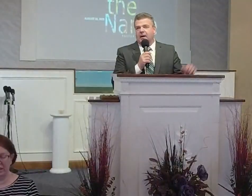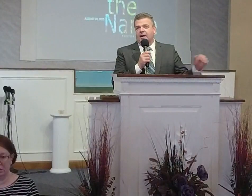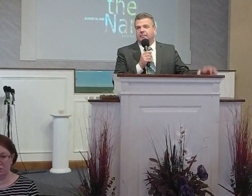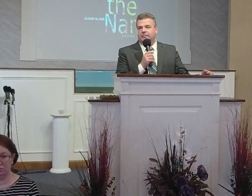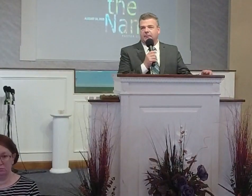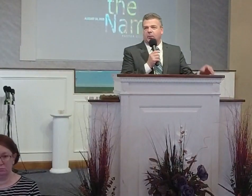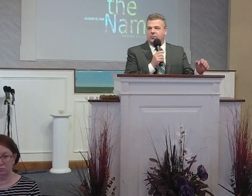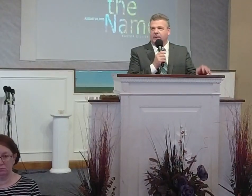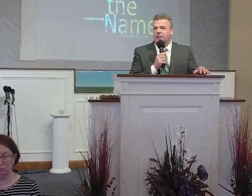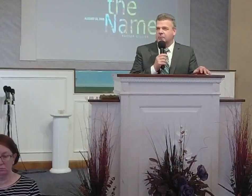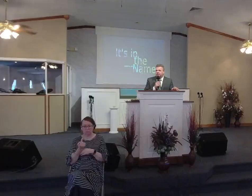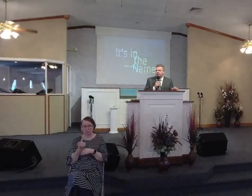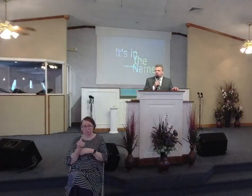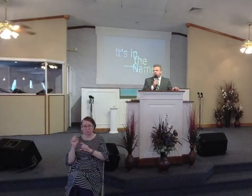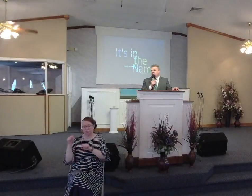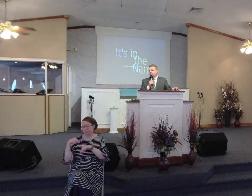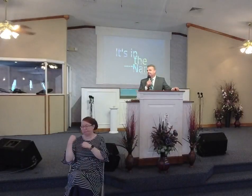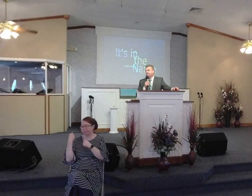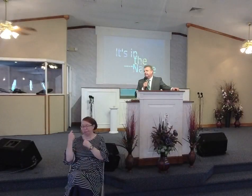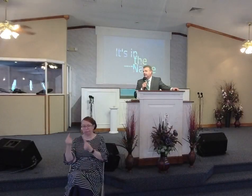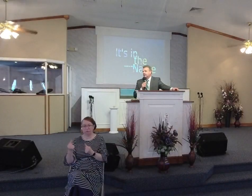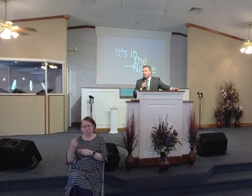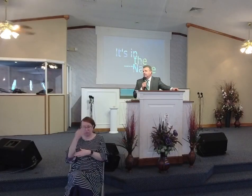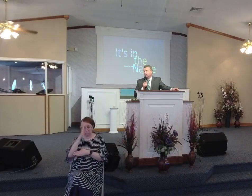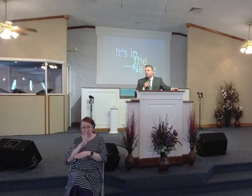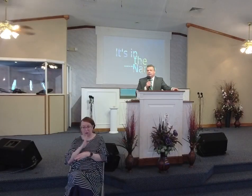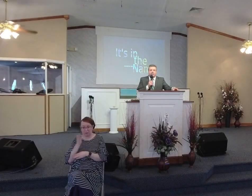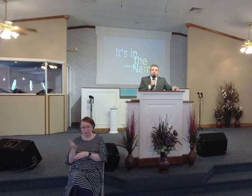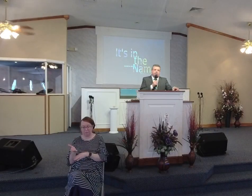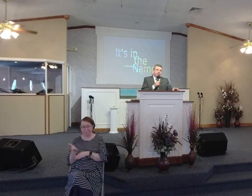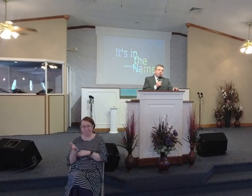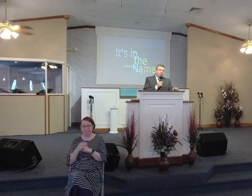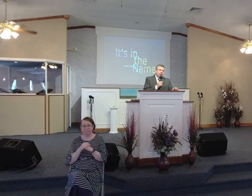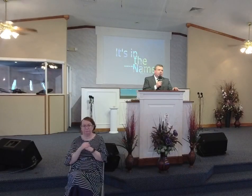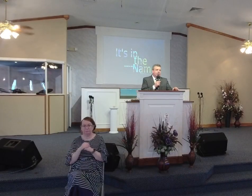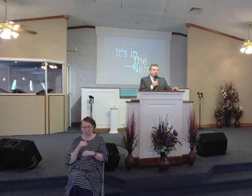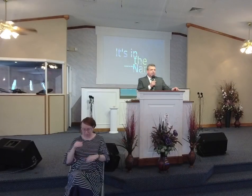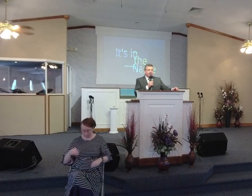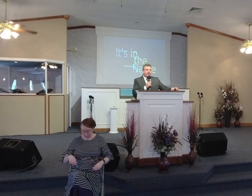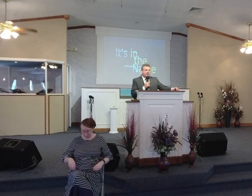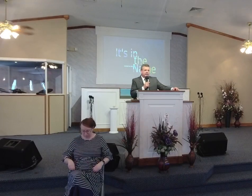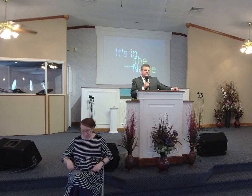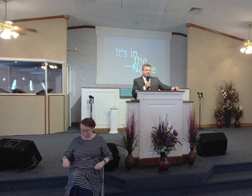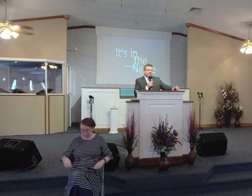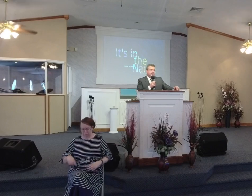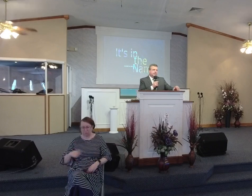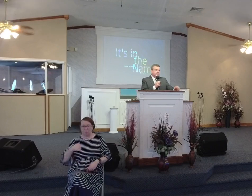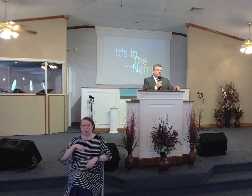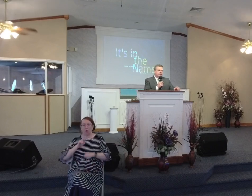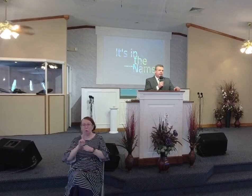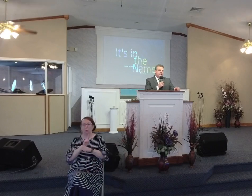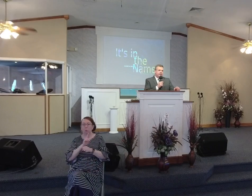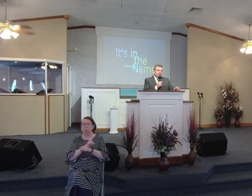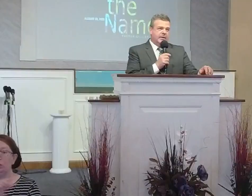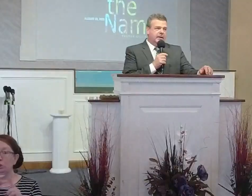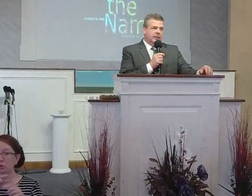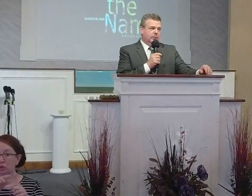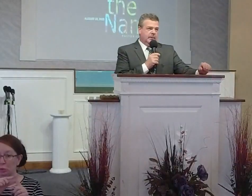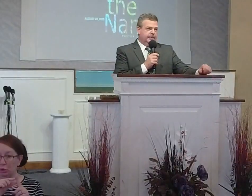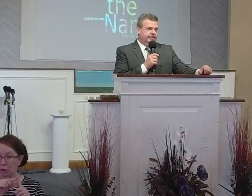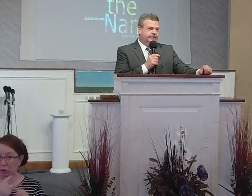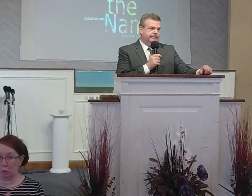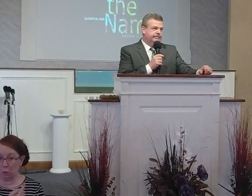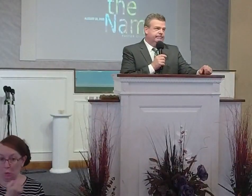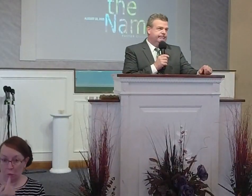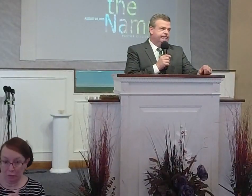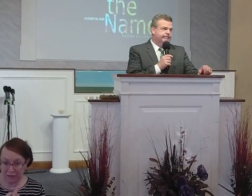Antes del tiempo, antes de que nada existía, estaba Dios. Nosotros utilizamos